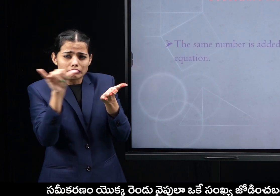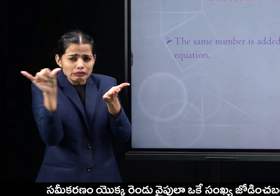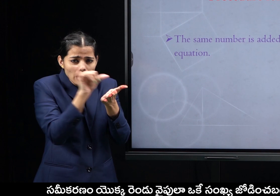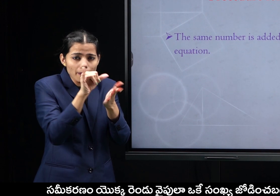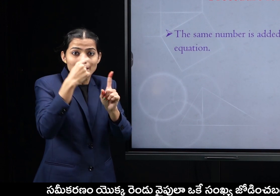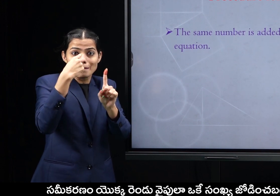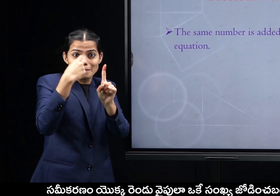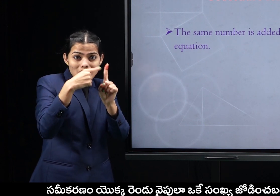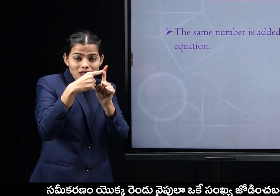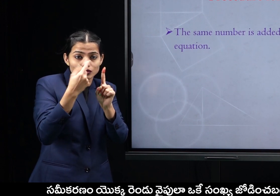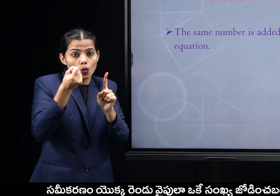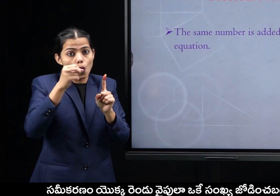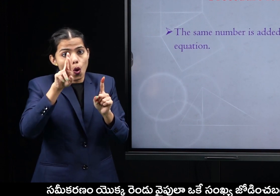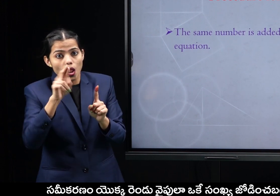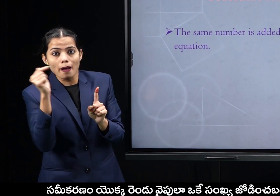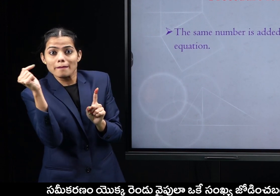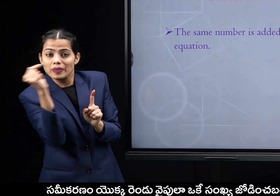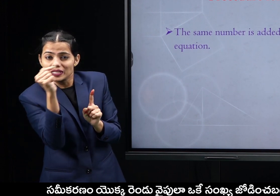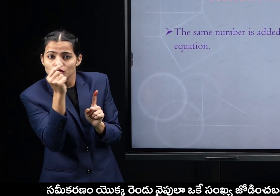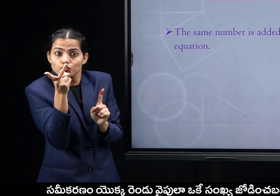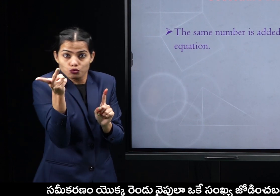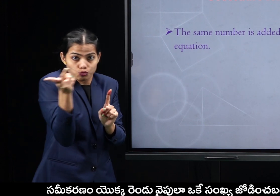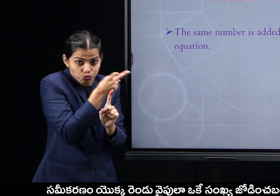సమీకరణం యొక్క రెండు వైపులా ఒకే సంఖ్య జోడించబడుతుంది.